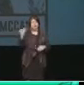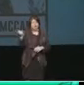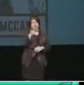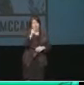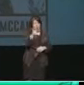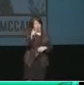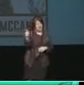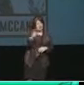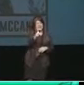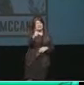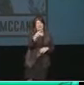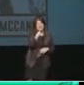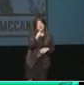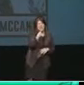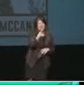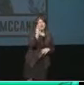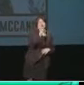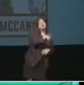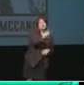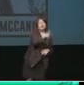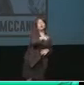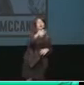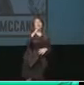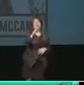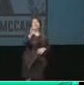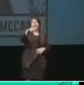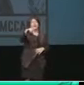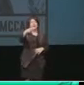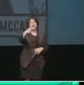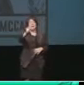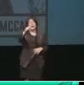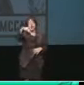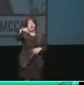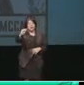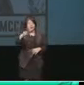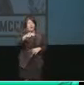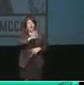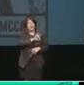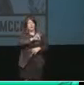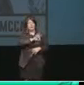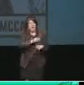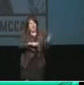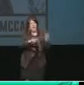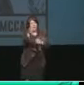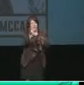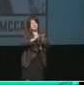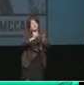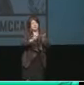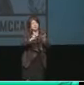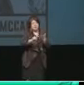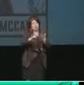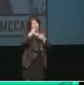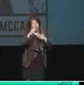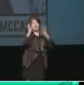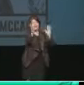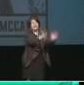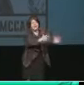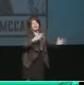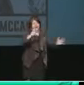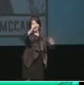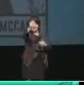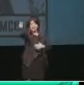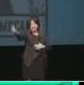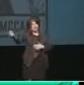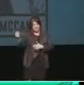che ha deciso di premiare Colum McCann Colum McCann è nato in Irlanda vive a New York ha vinto il National Book Award per